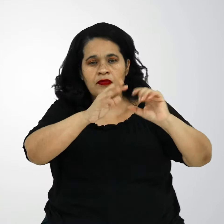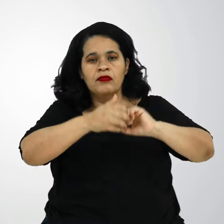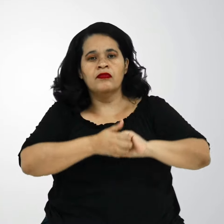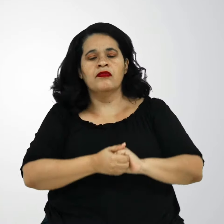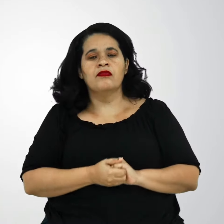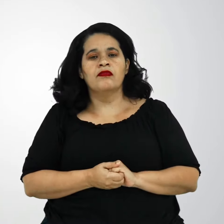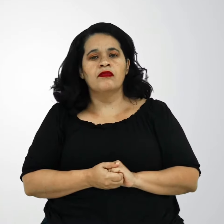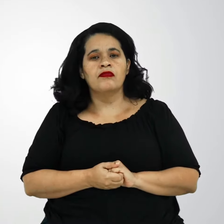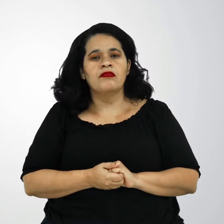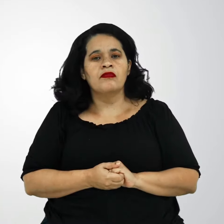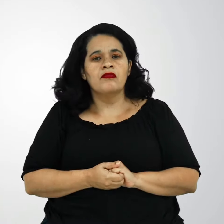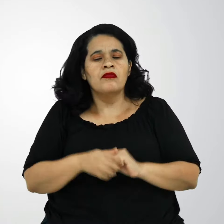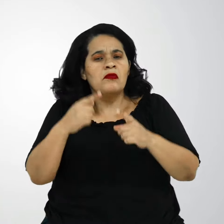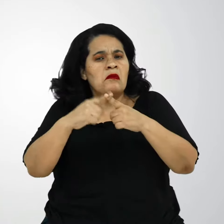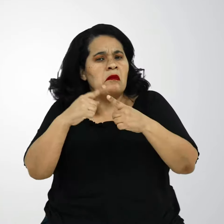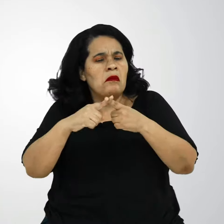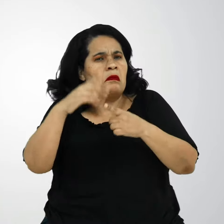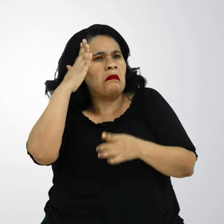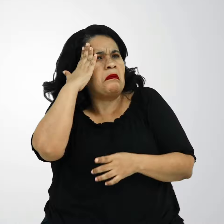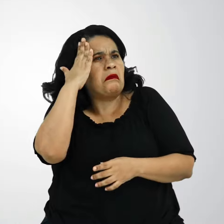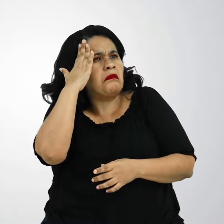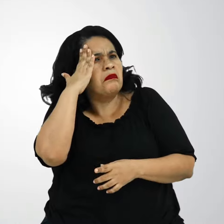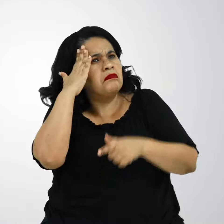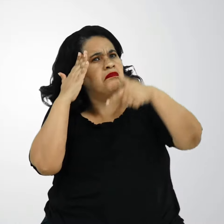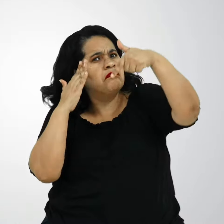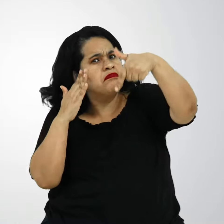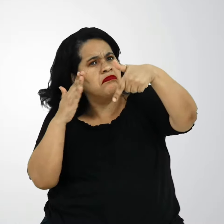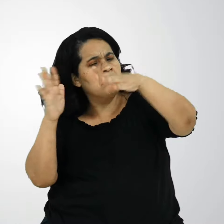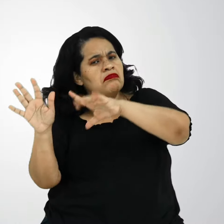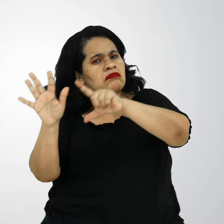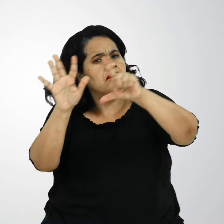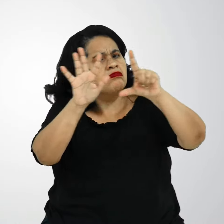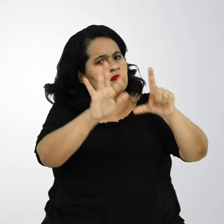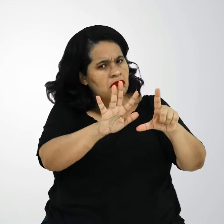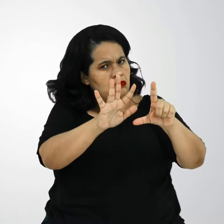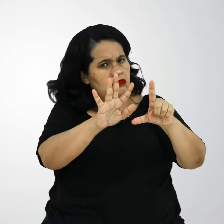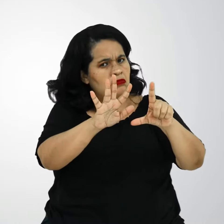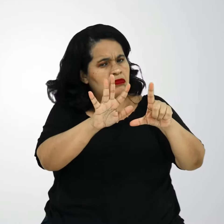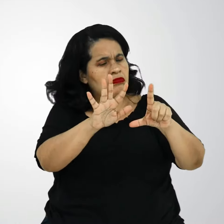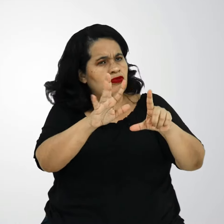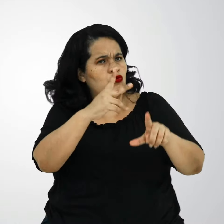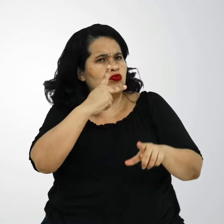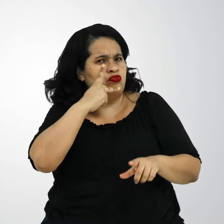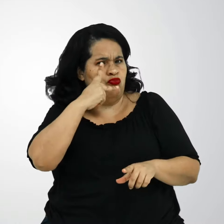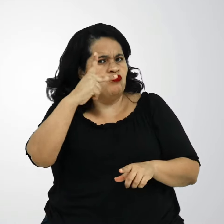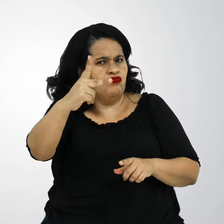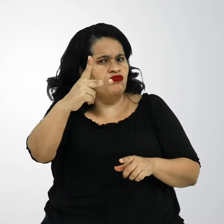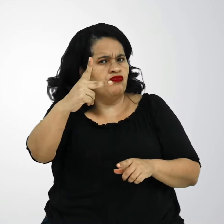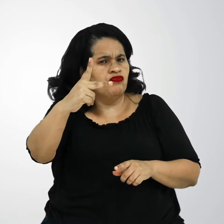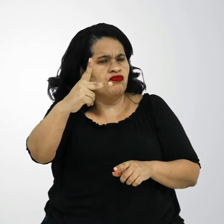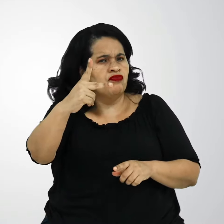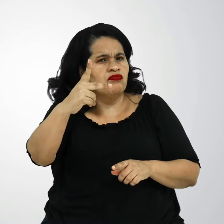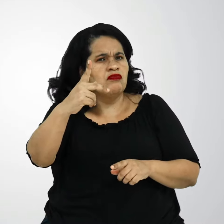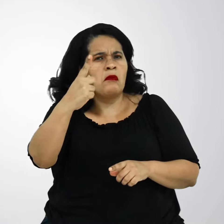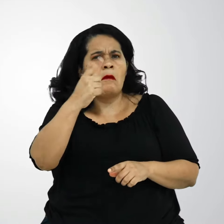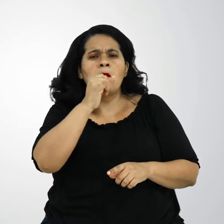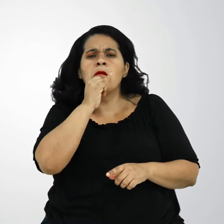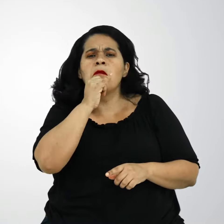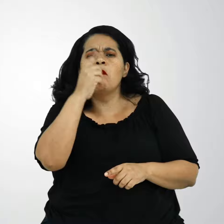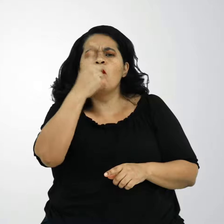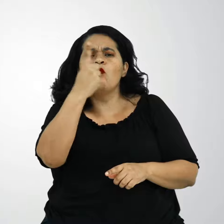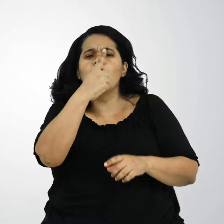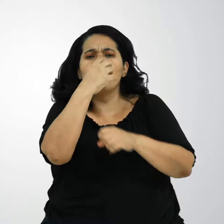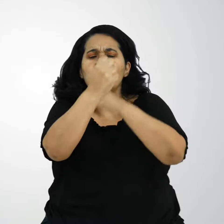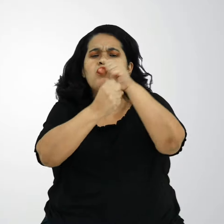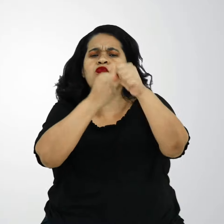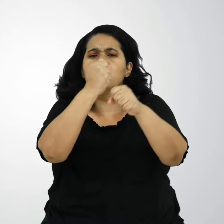Eles entendem aqui que essas 7 semanas, num sentido profético, um ano equivale a 1000